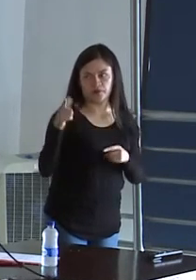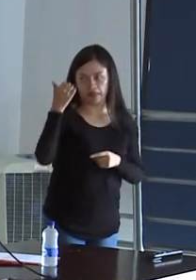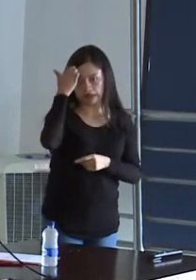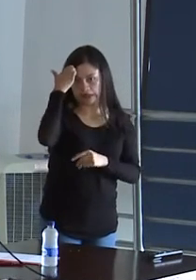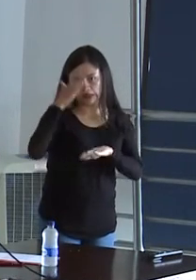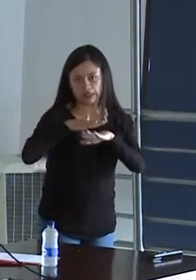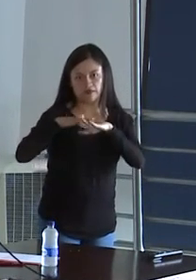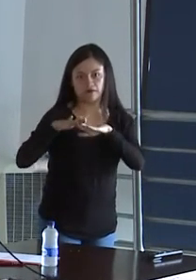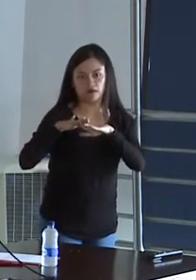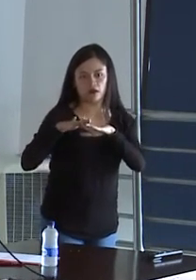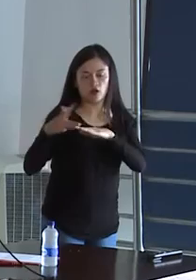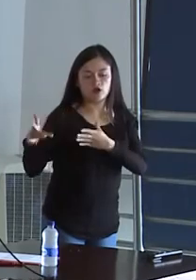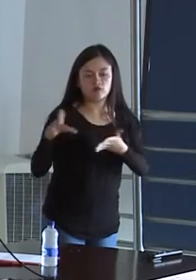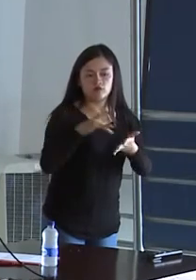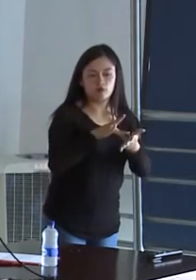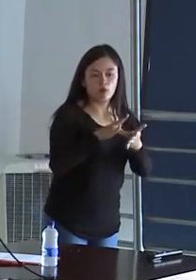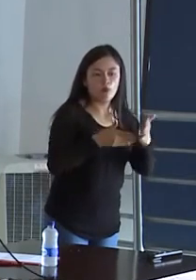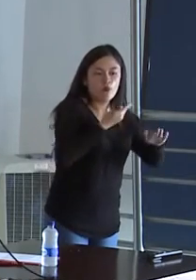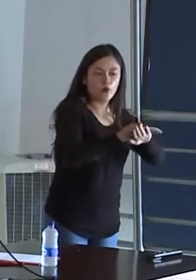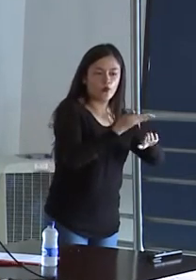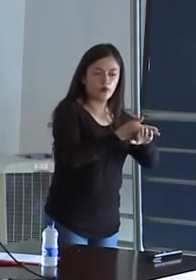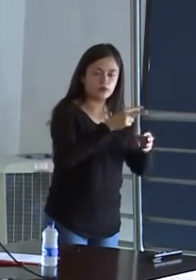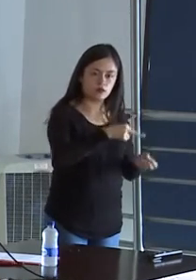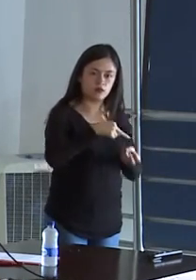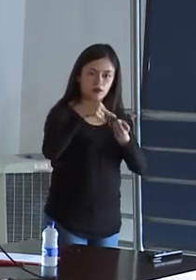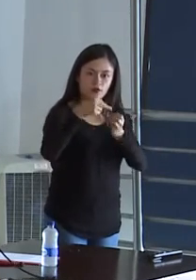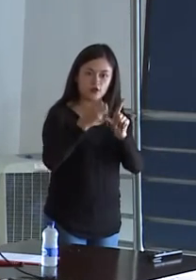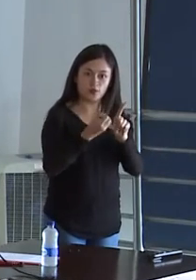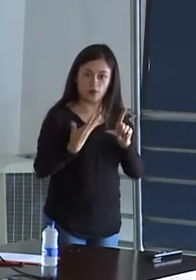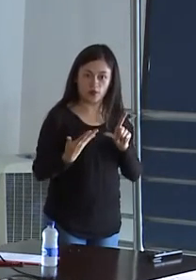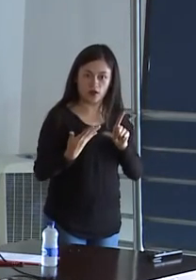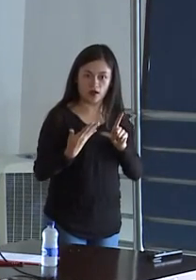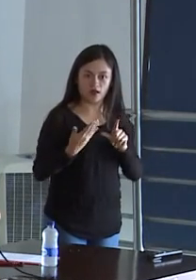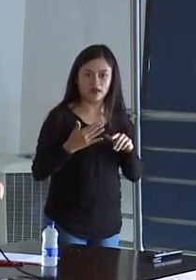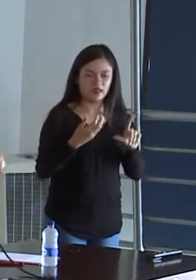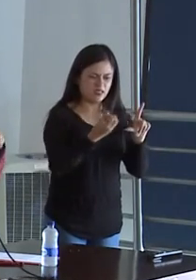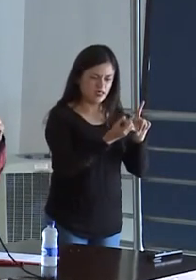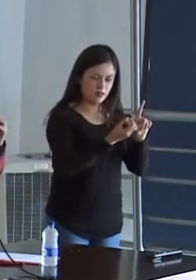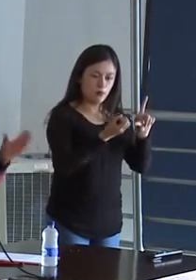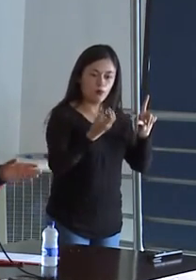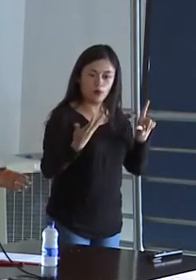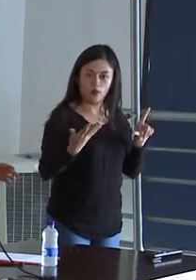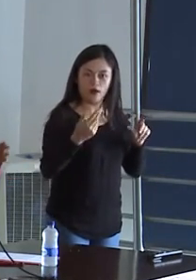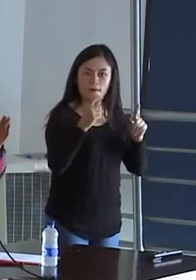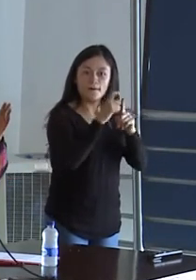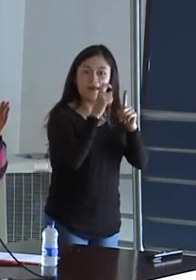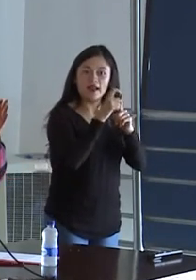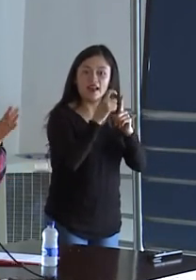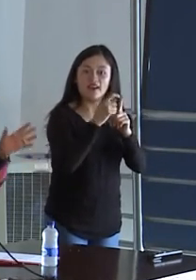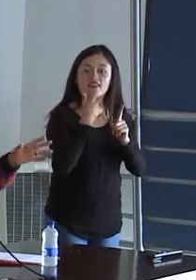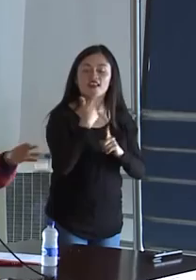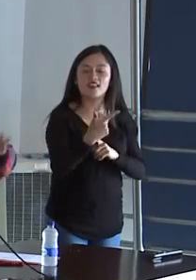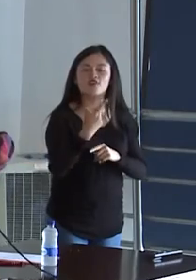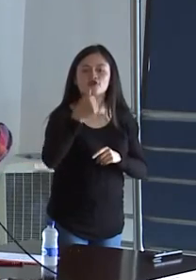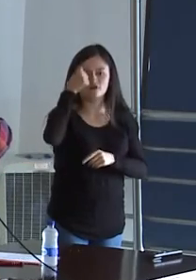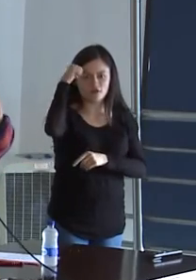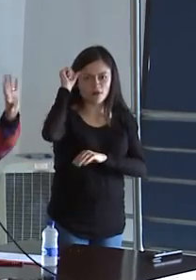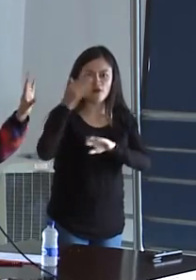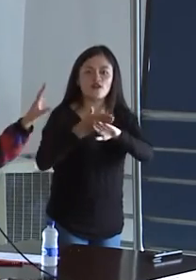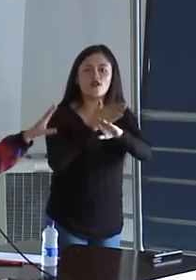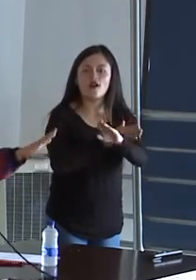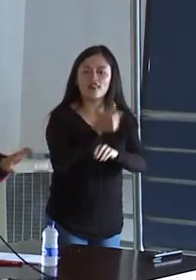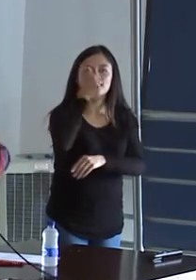a generar una propuesta de educación popular, era de educación popular, yo todavía conservo los cuadros